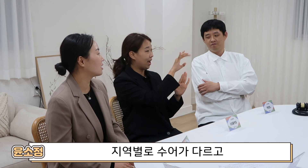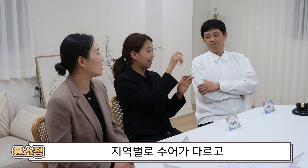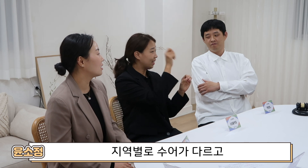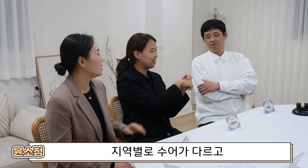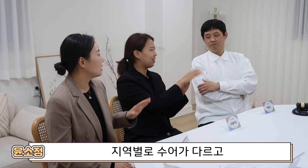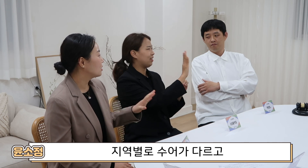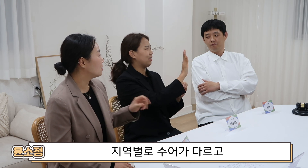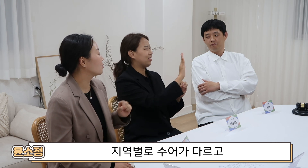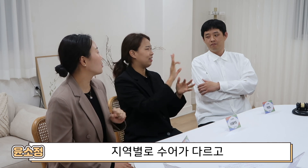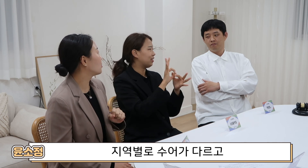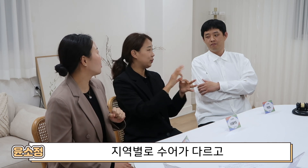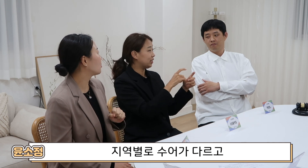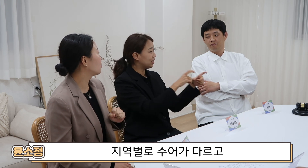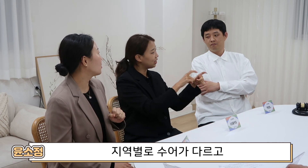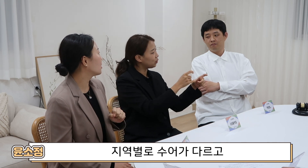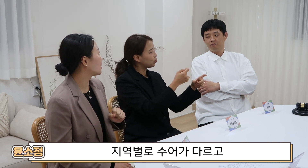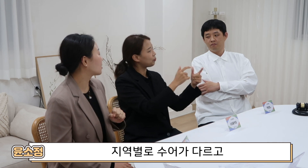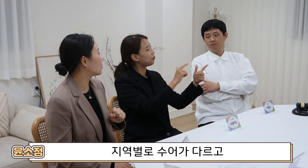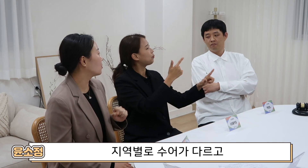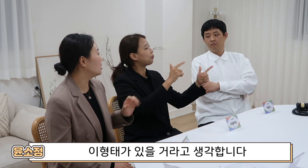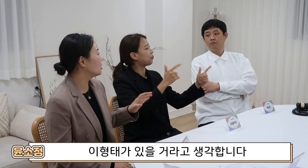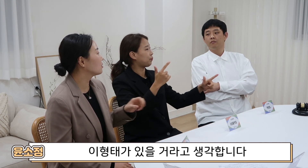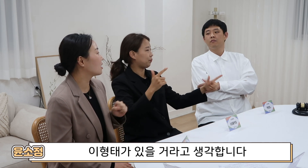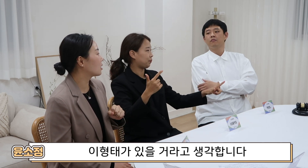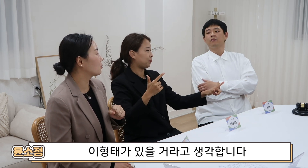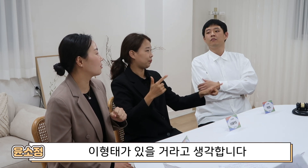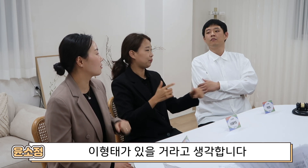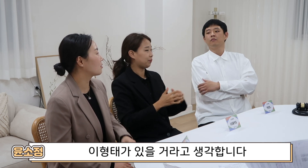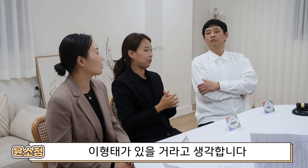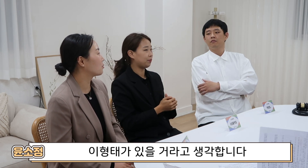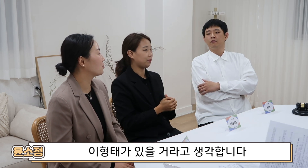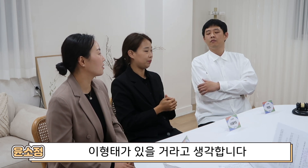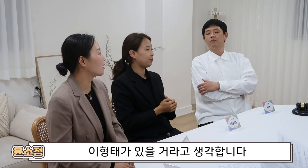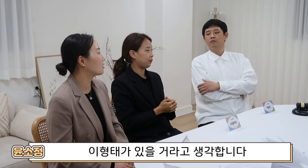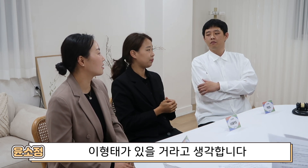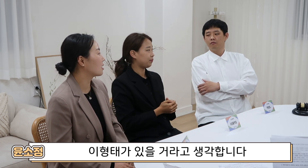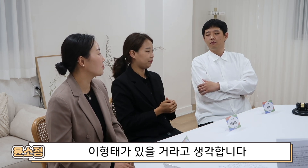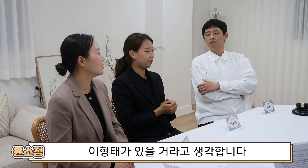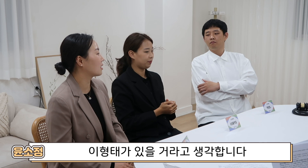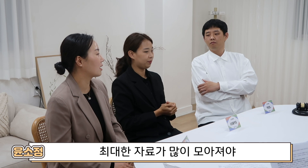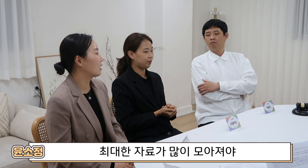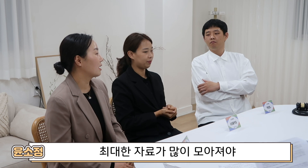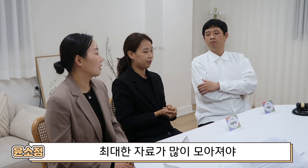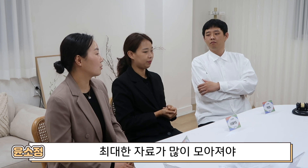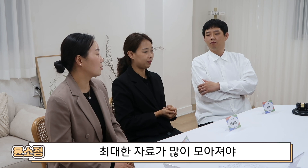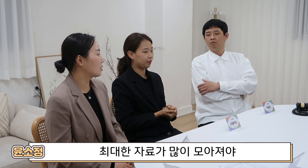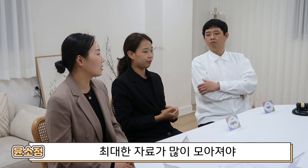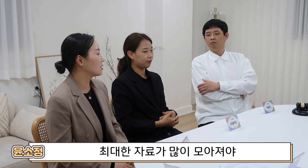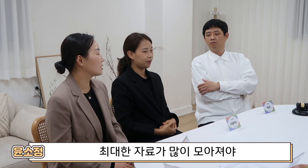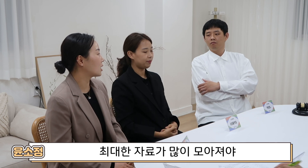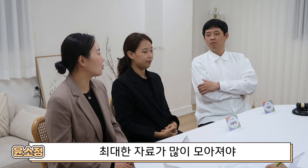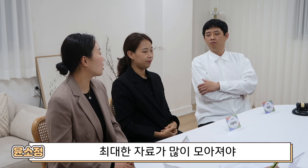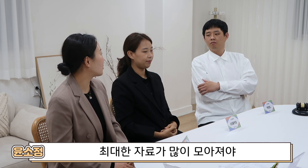아니라 지역별로 수어가 다를 거고 이 형태가 또 있을 거라고 생각을 합니다. 최대한 자료가